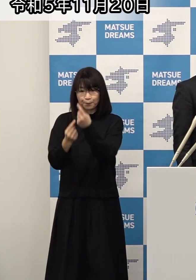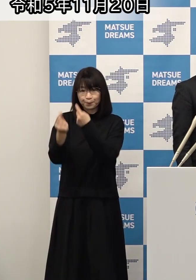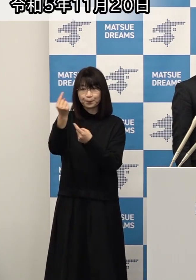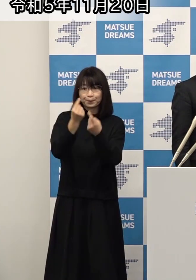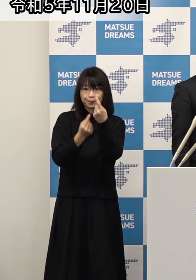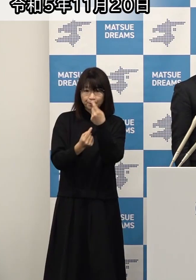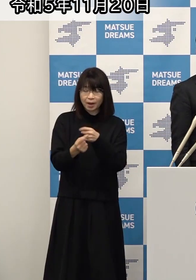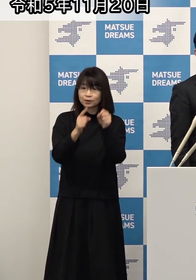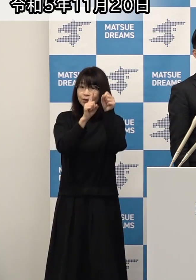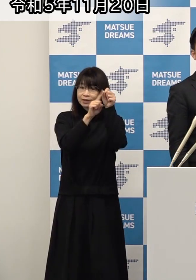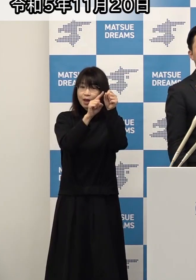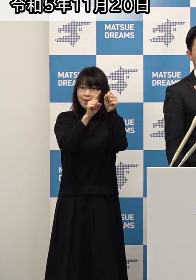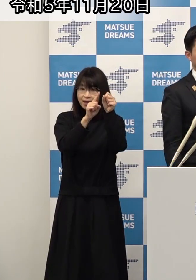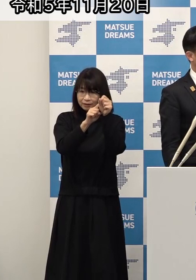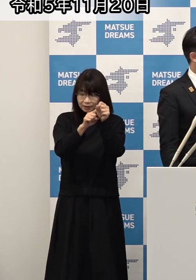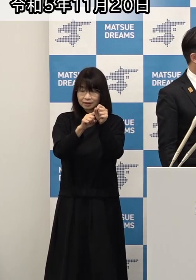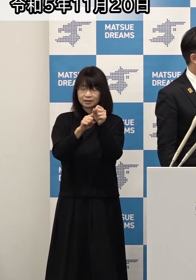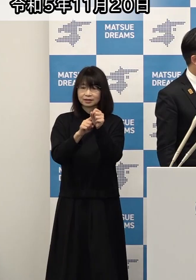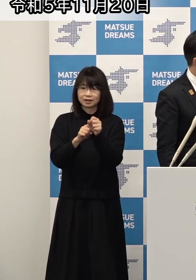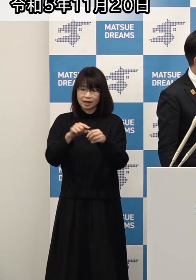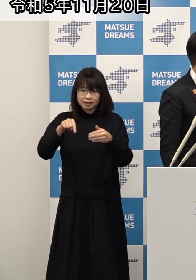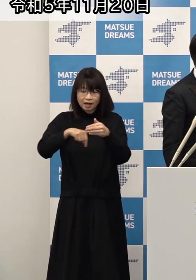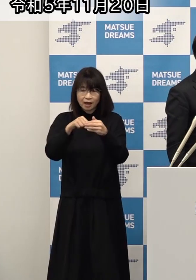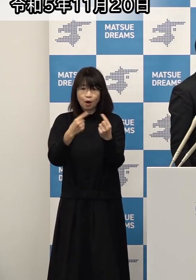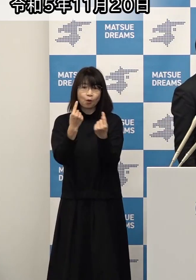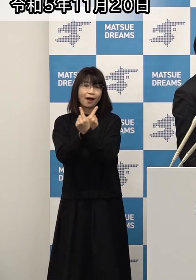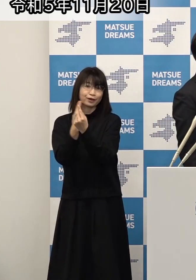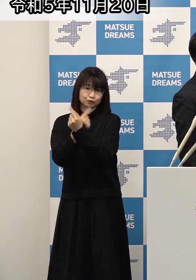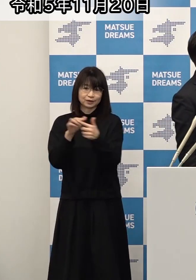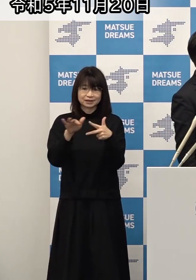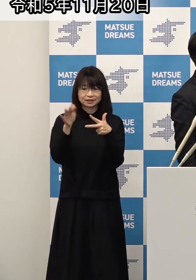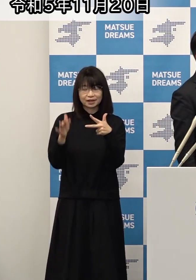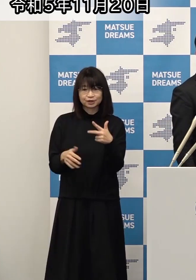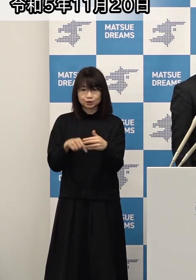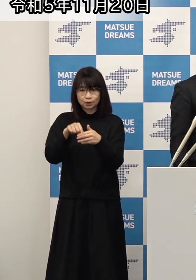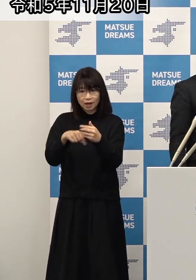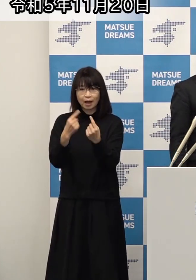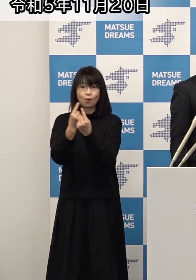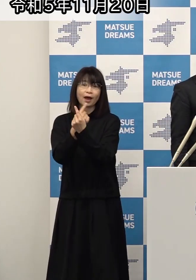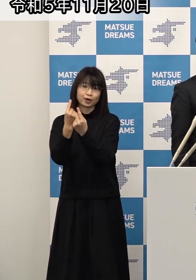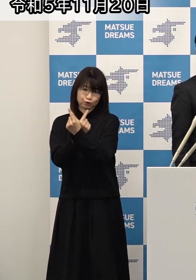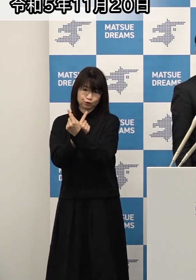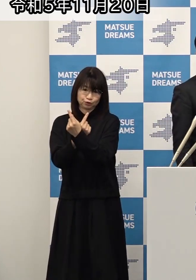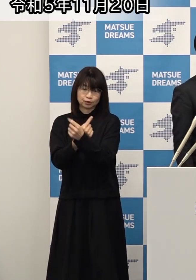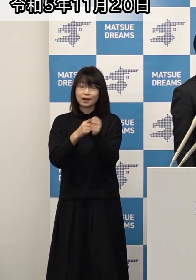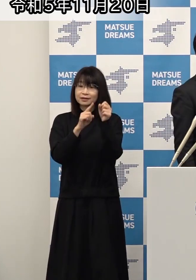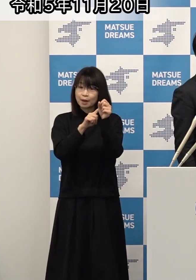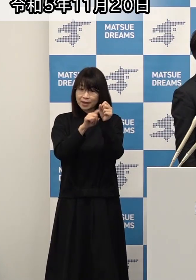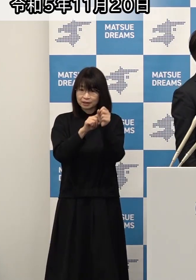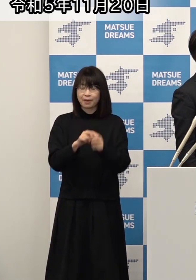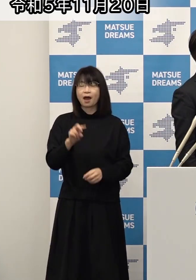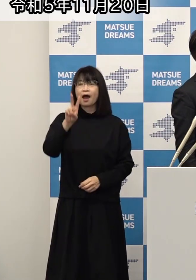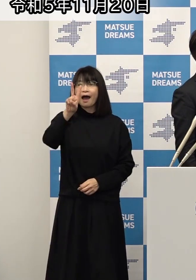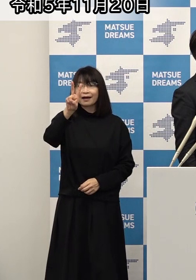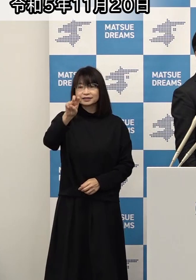も来ていただけるような、そういった改修でございます。今回もですね、25事業者